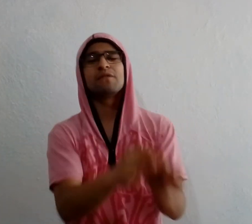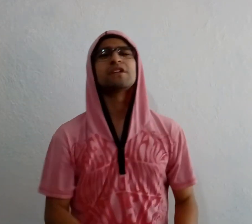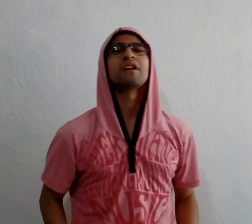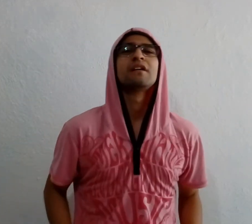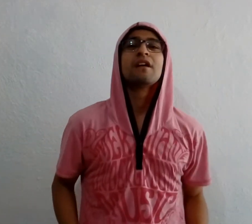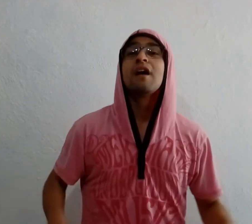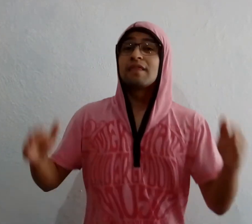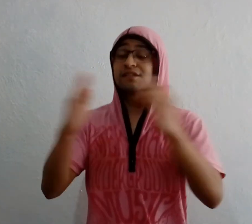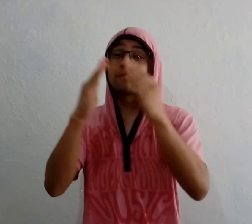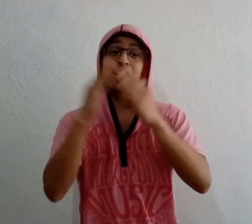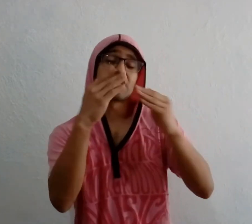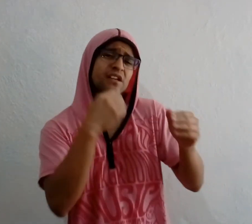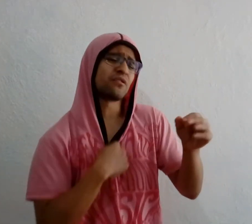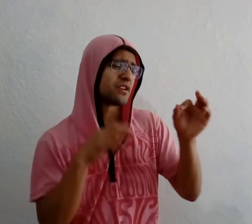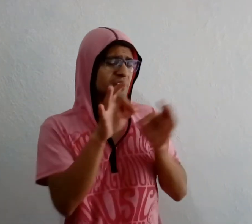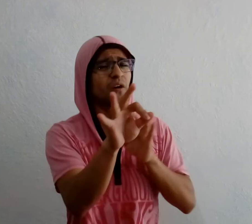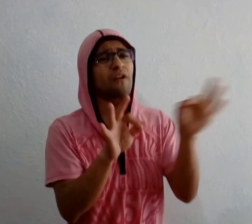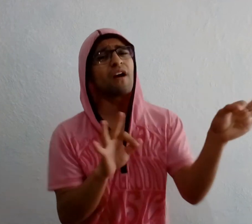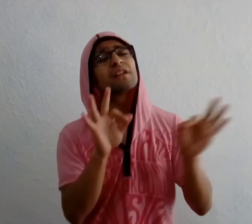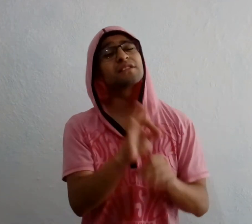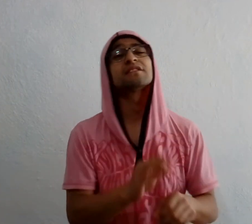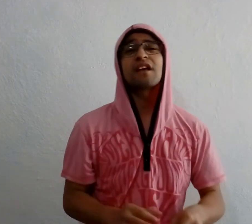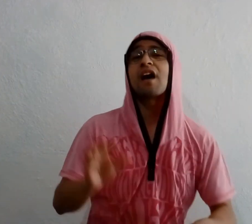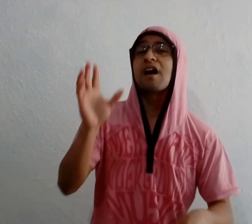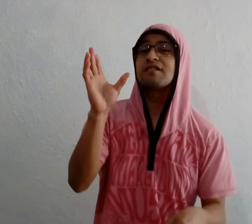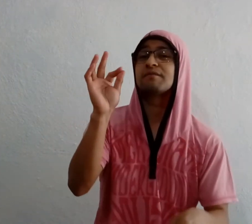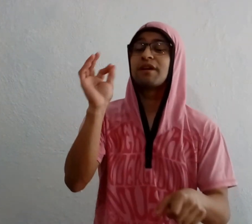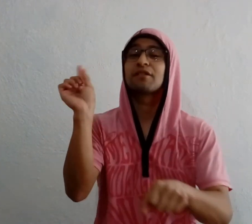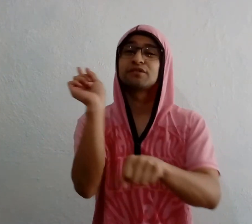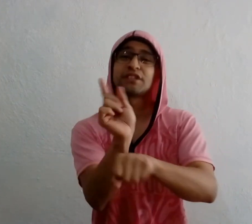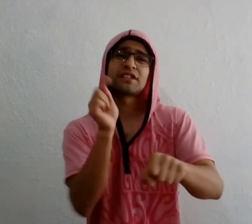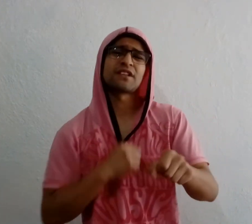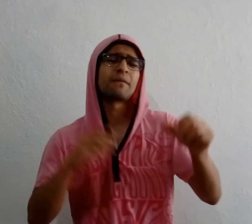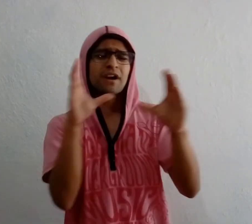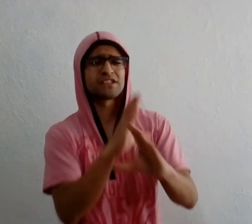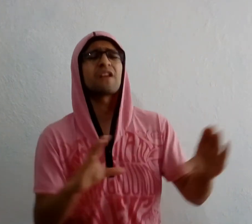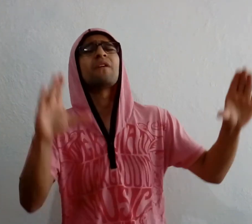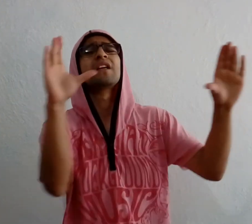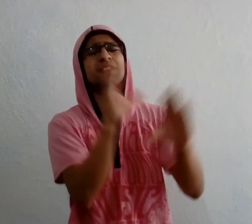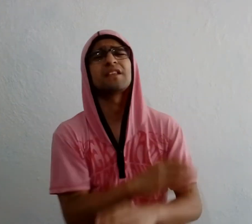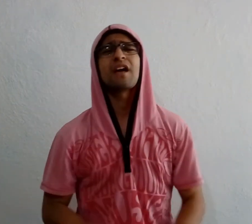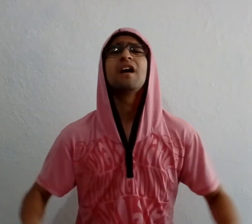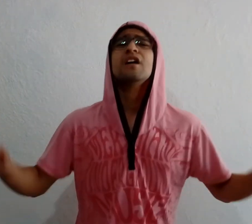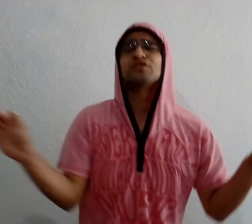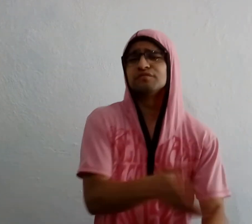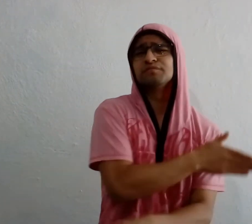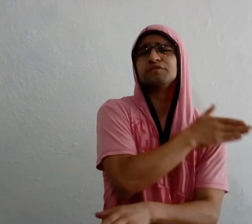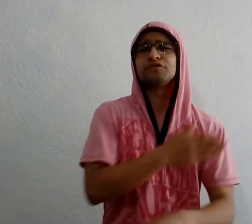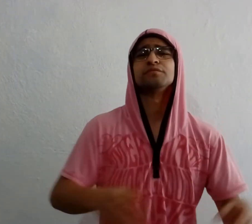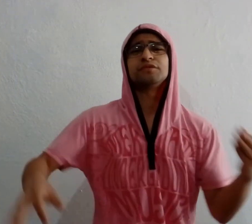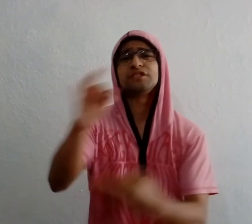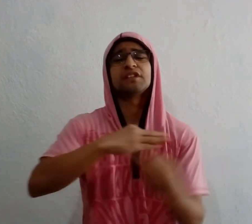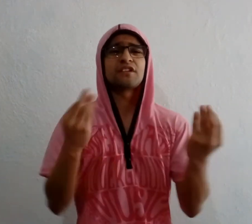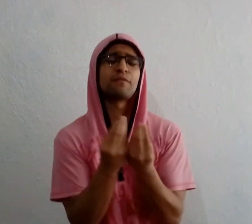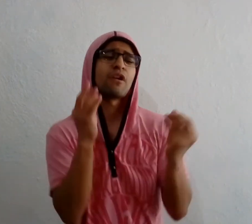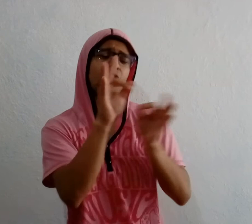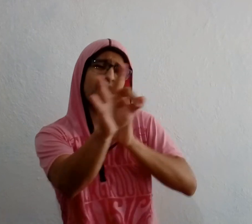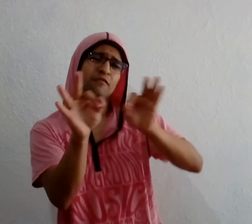buena. Desde mi casa conectado a la antena, liberamos 60 barras en cuarentena. Zum, zum, se activó la